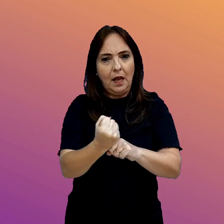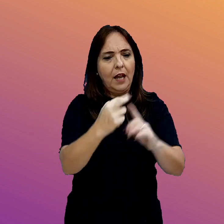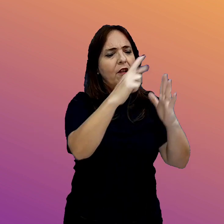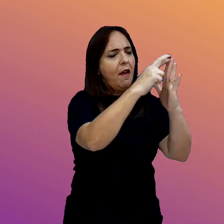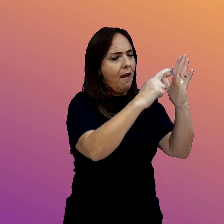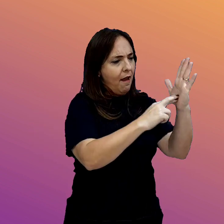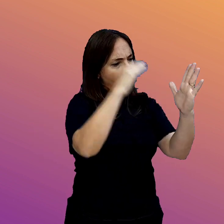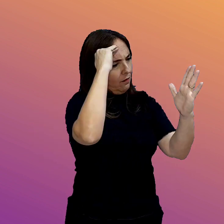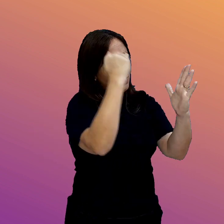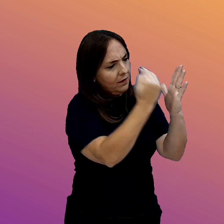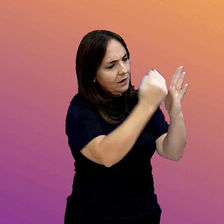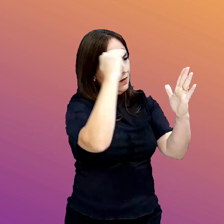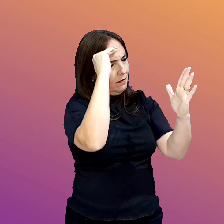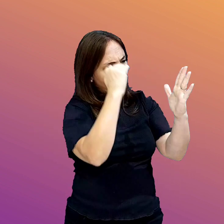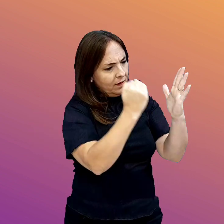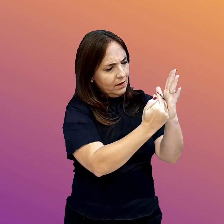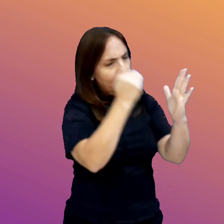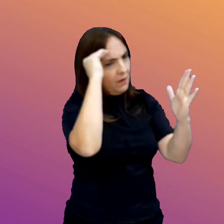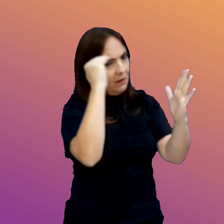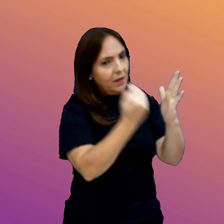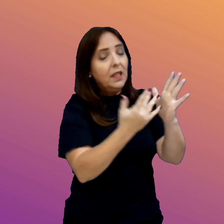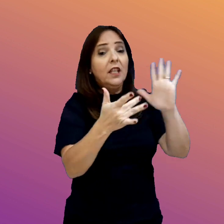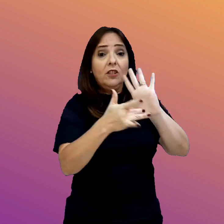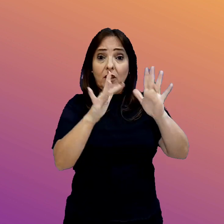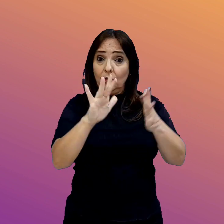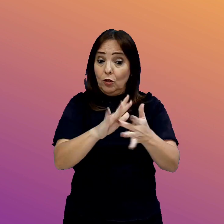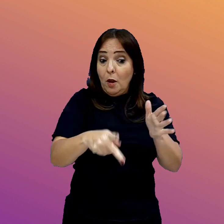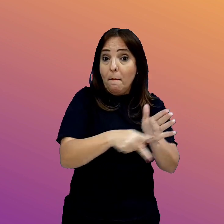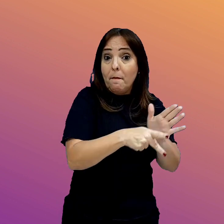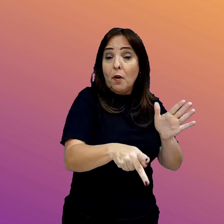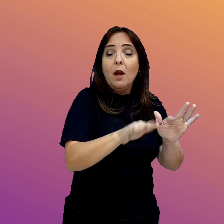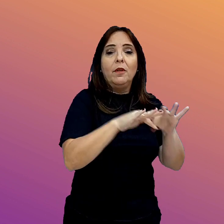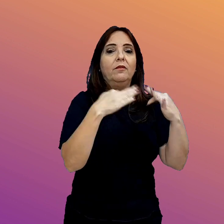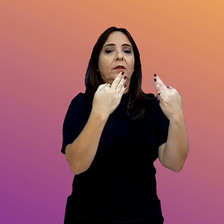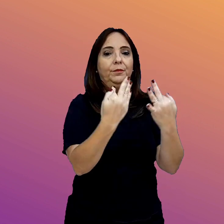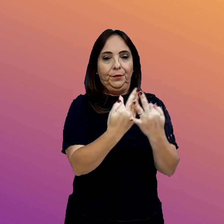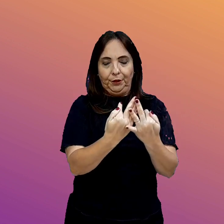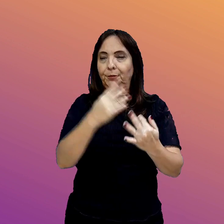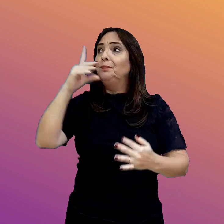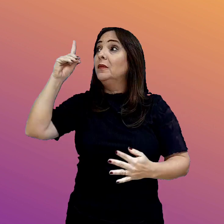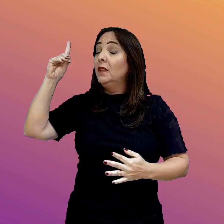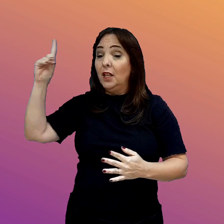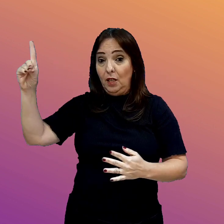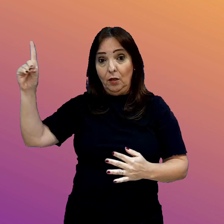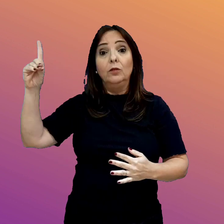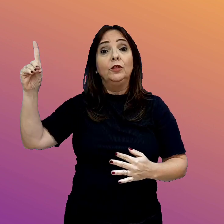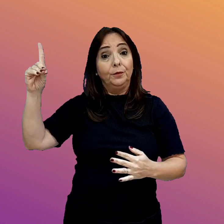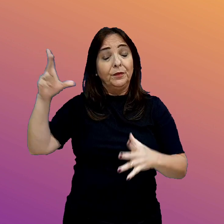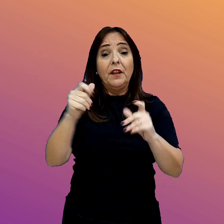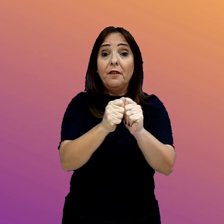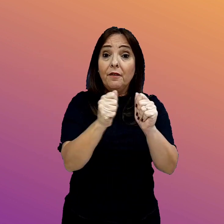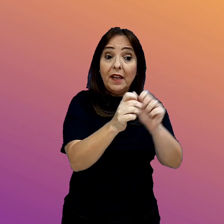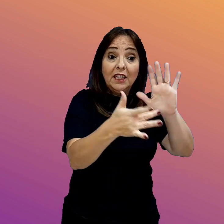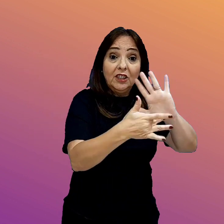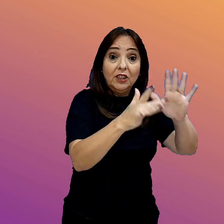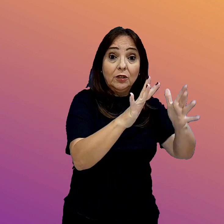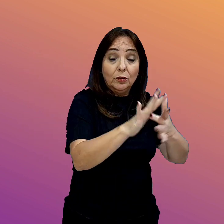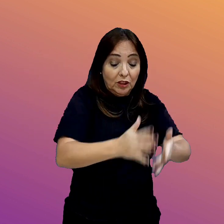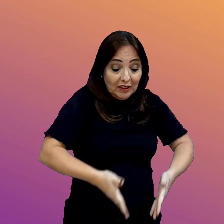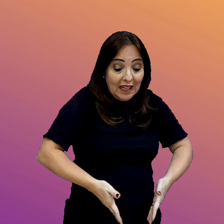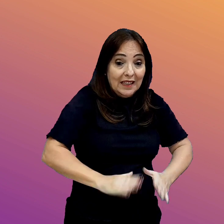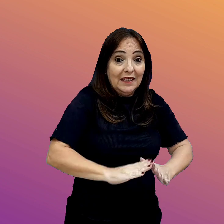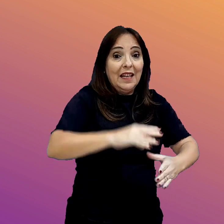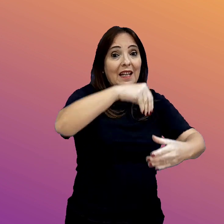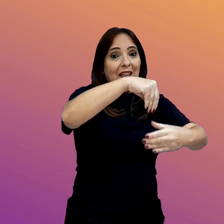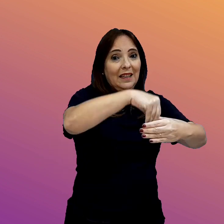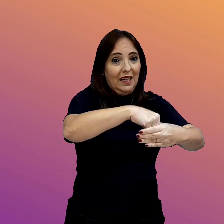casa e fazendo parte de uma família. Isso é muito interessante. Deus fez Jesus nascer em uma casa. Deus deu uma família